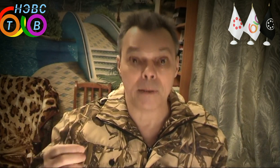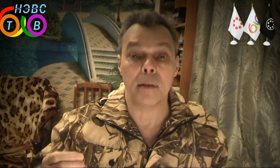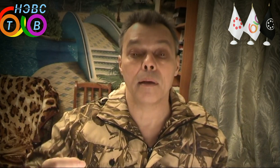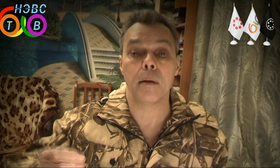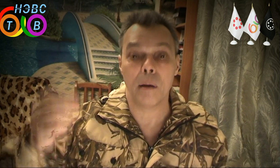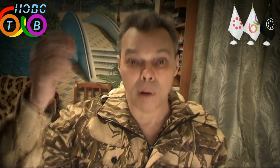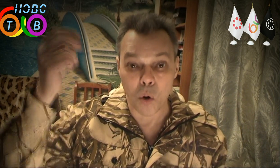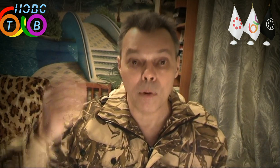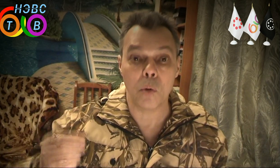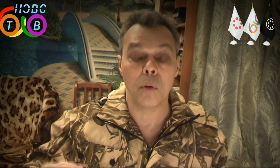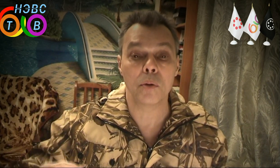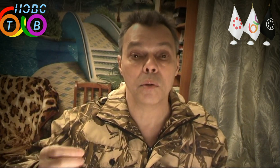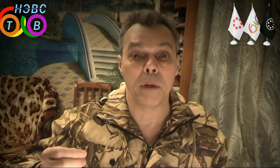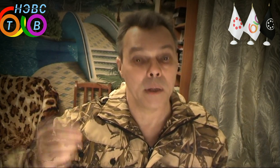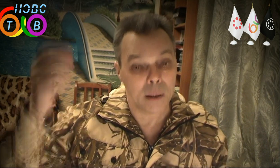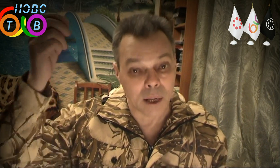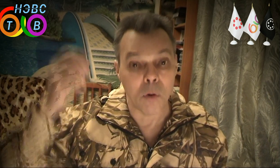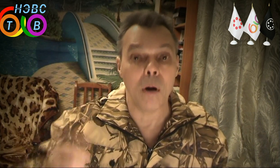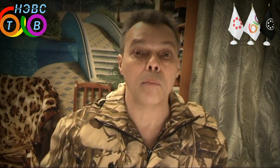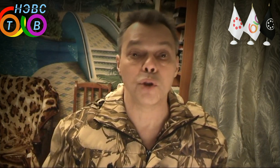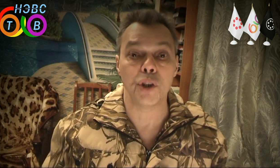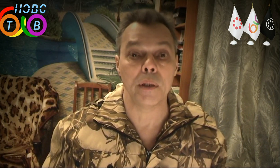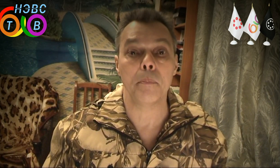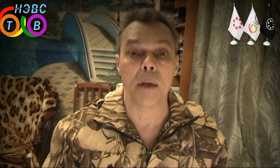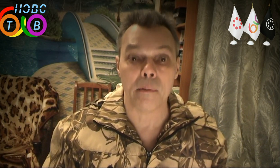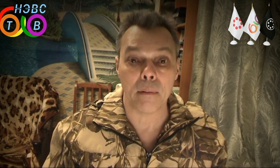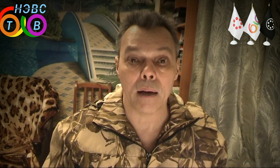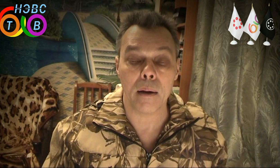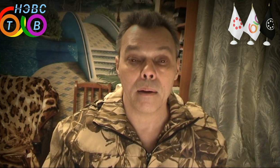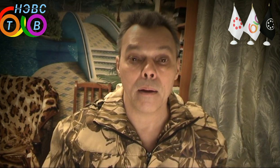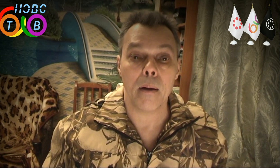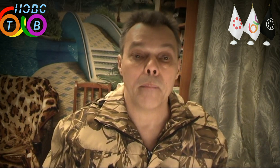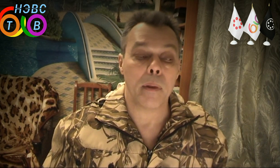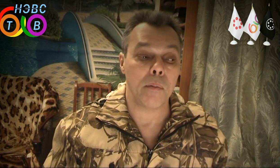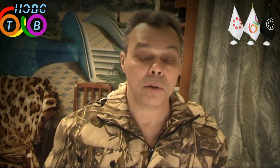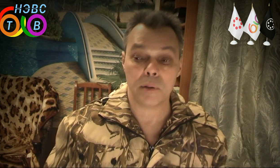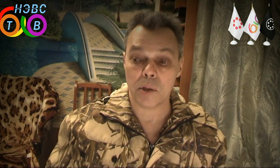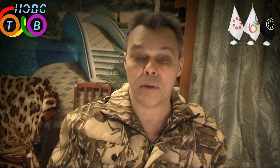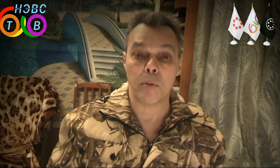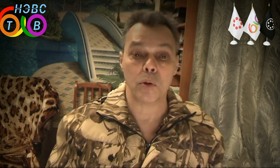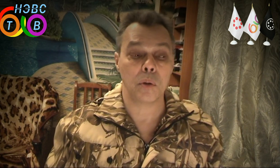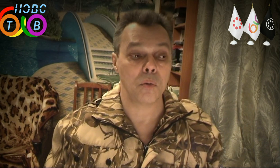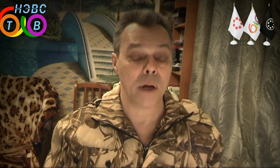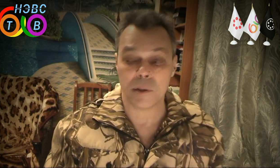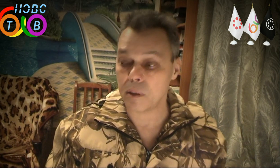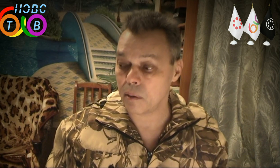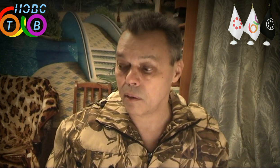обязательно по облику судьбы того мужчины первого. И вот здесь вопрос Урация